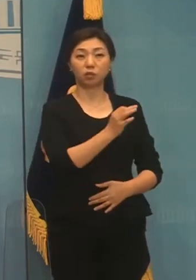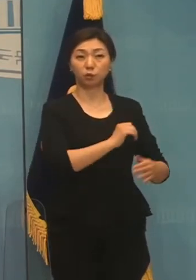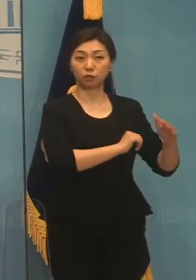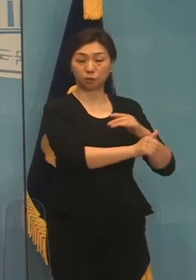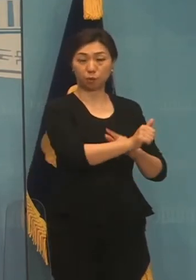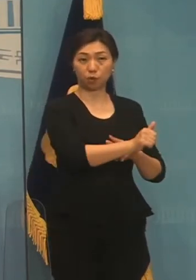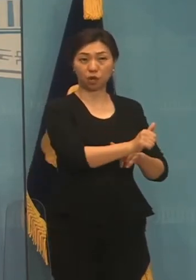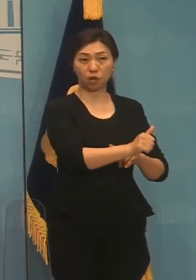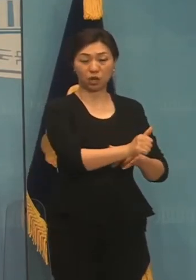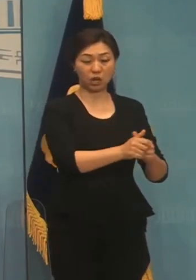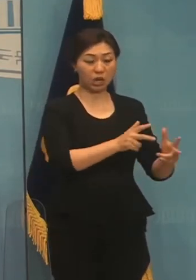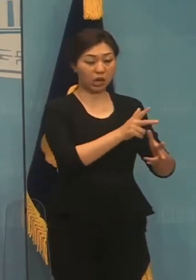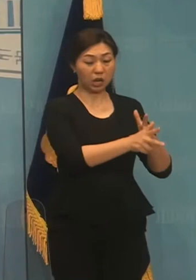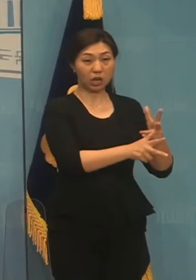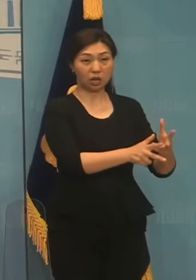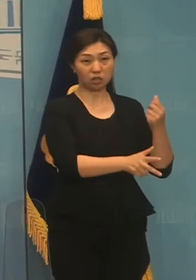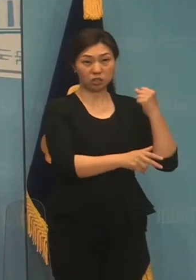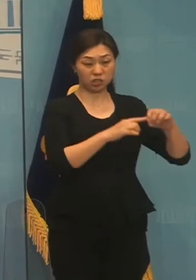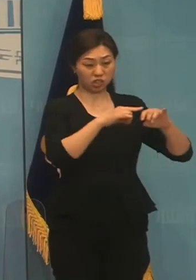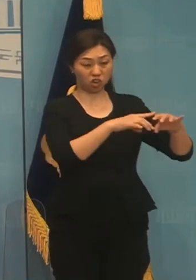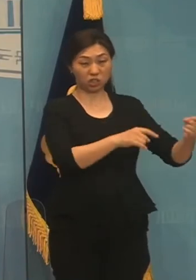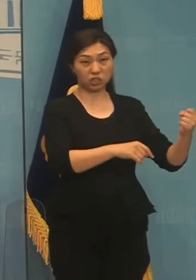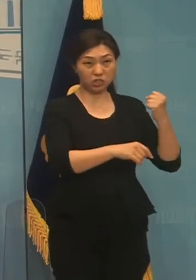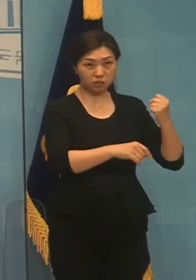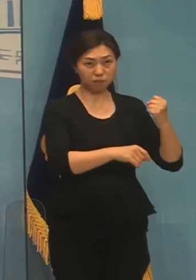에너지 믹스 정책으로 제안한